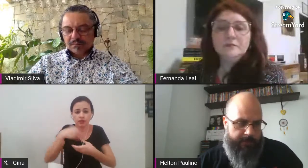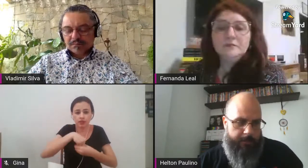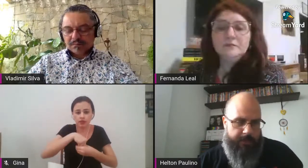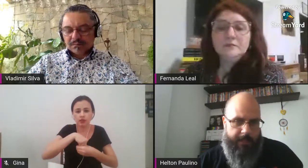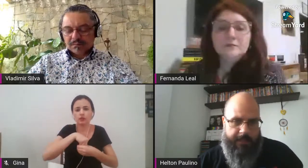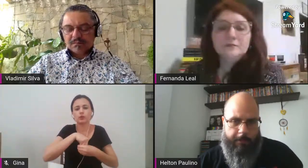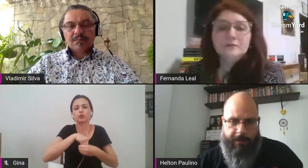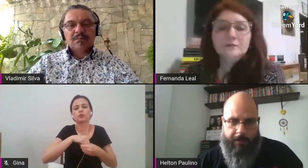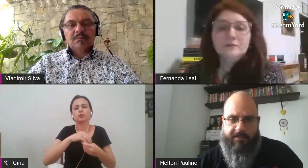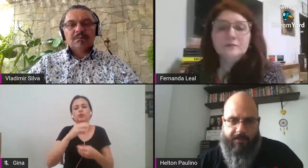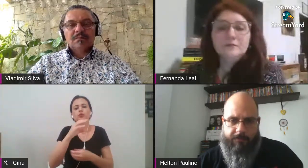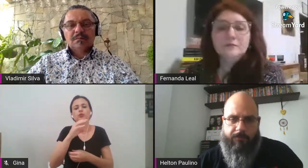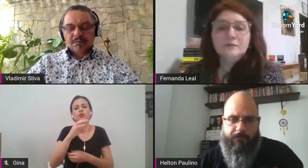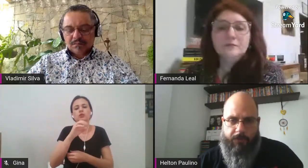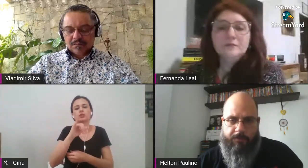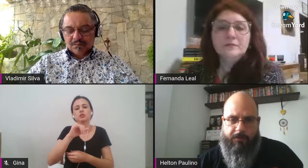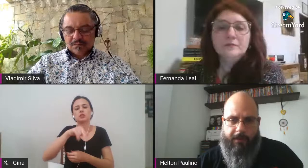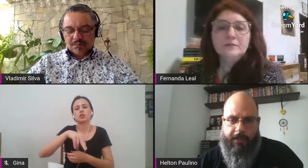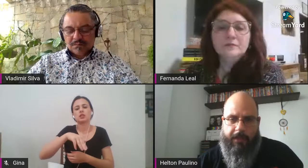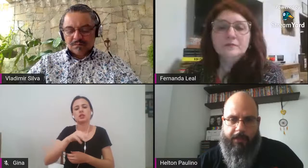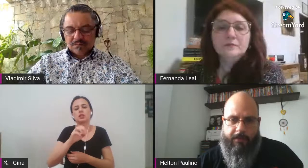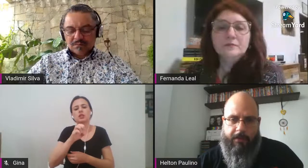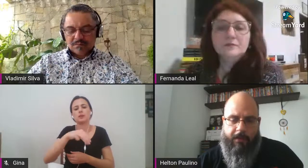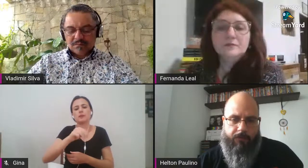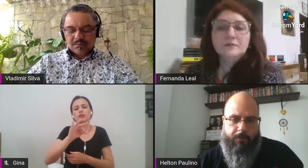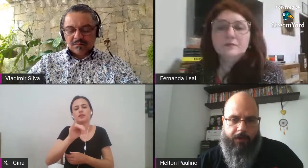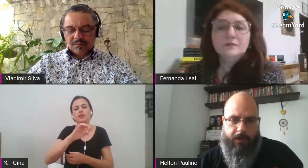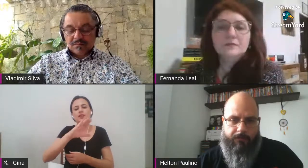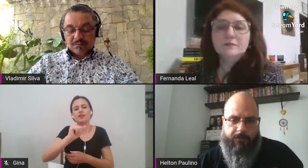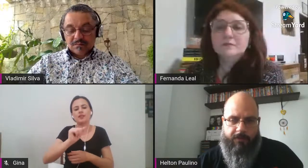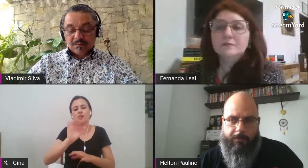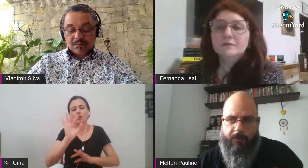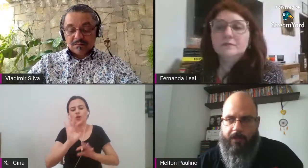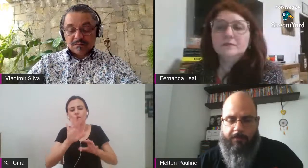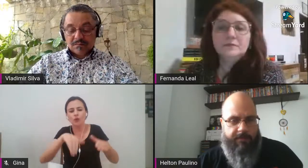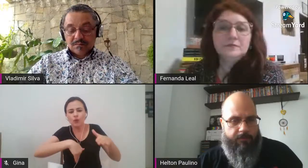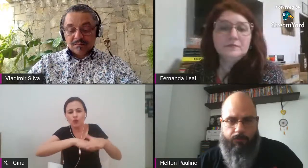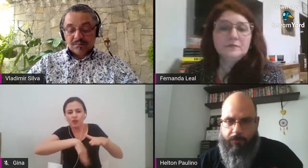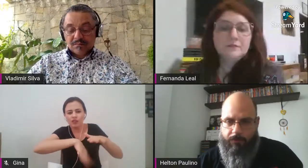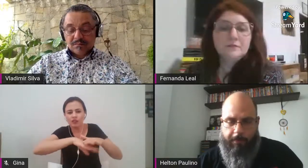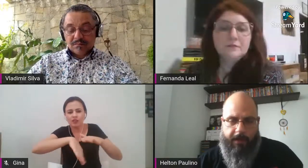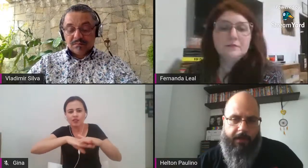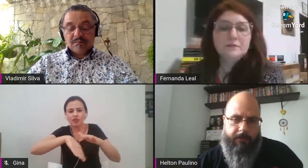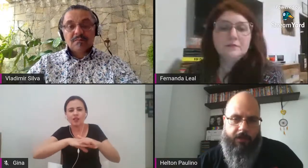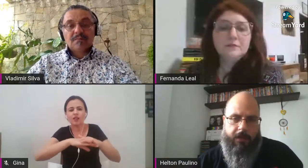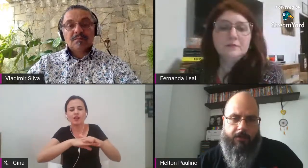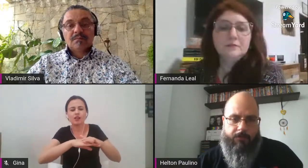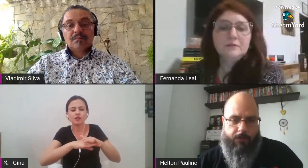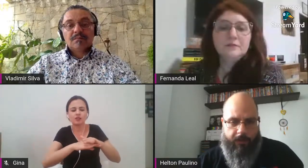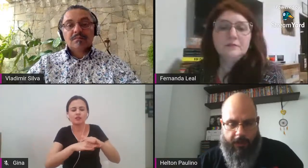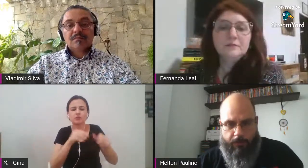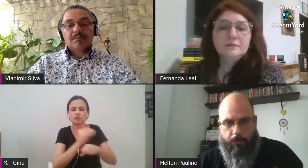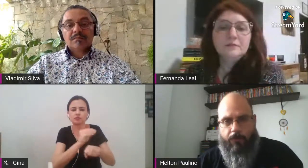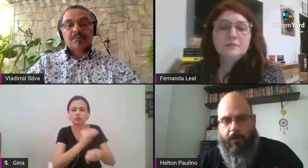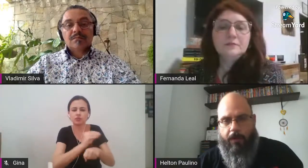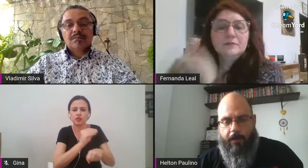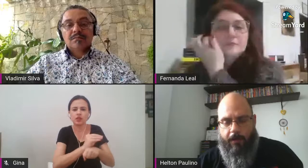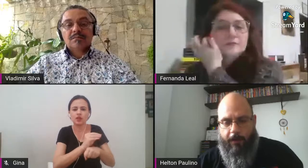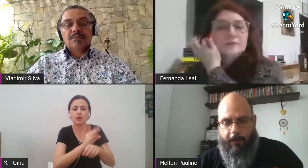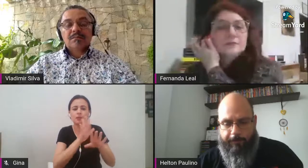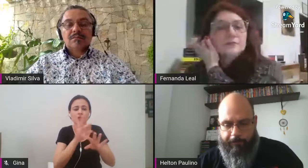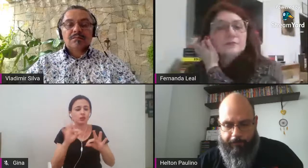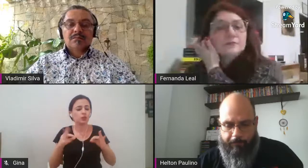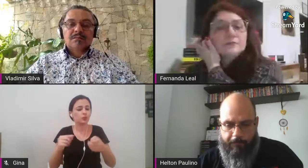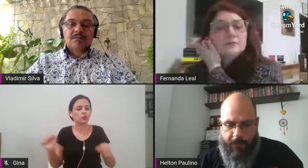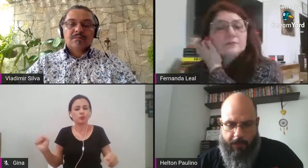da, inclusive administrativa dentro da Cinemateca para preservação de filmes, de materiais filmográficos e assim por diante, mas tudo